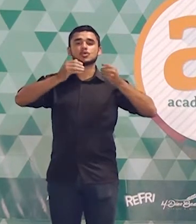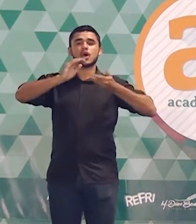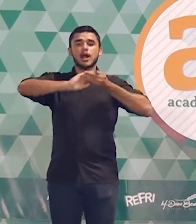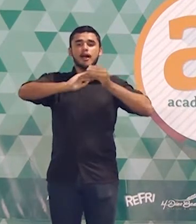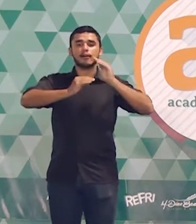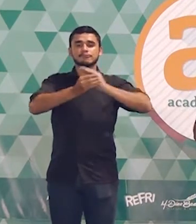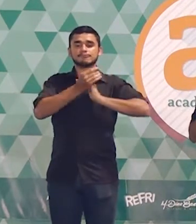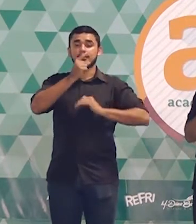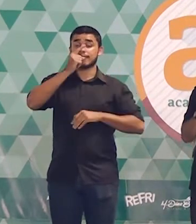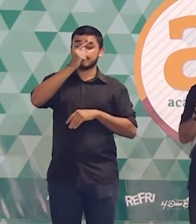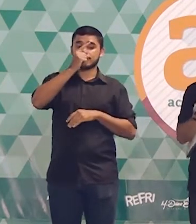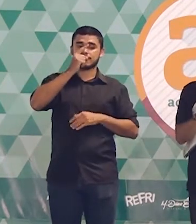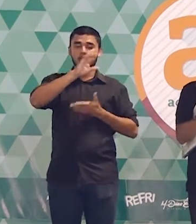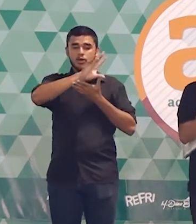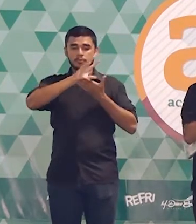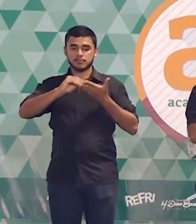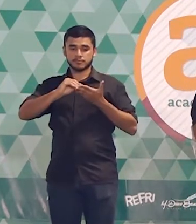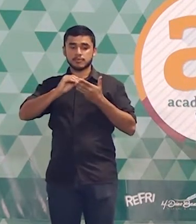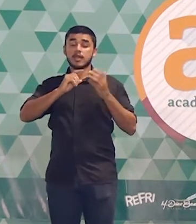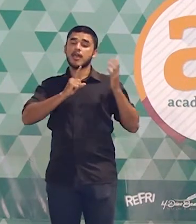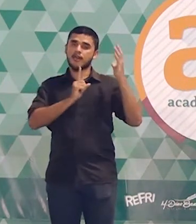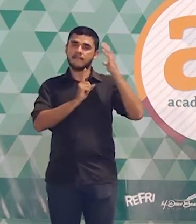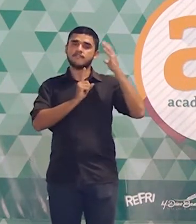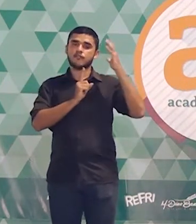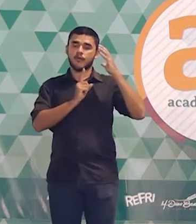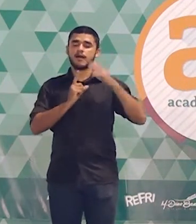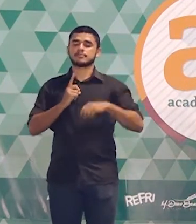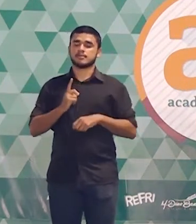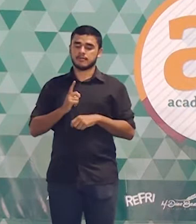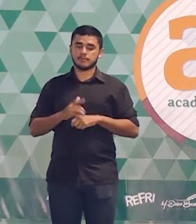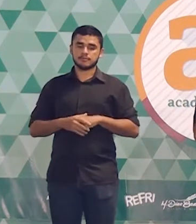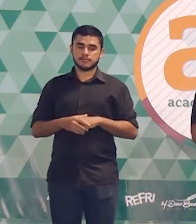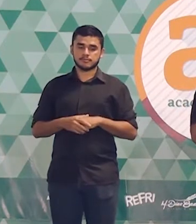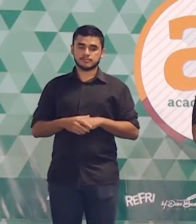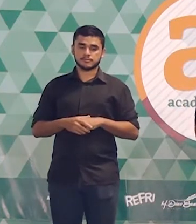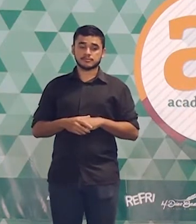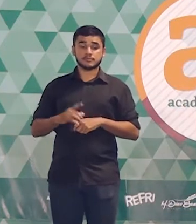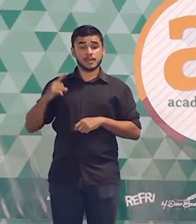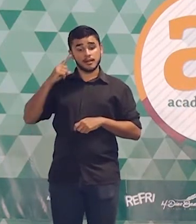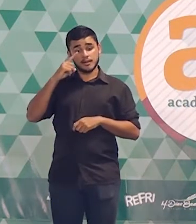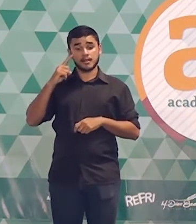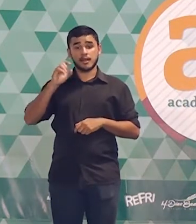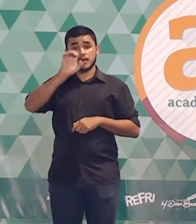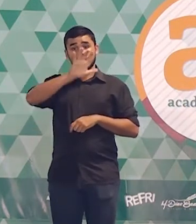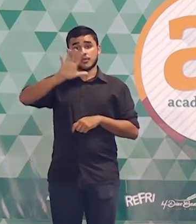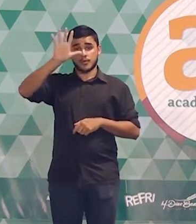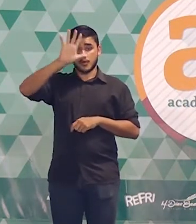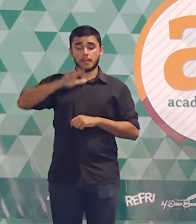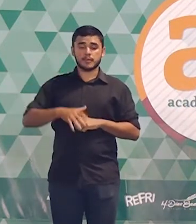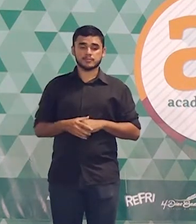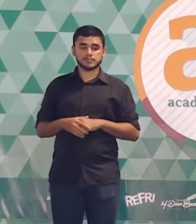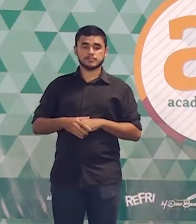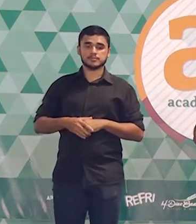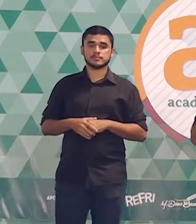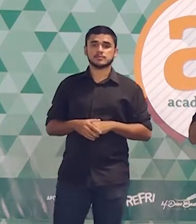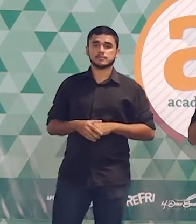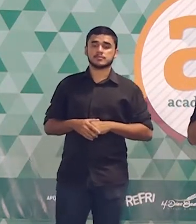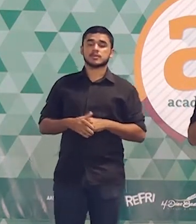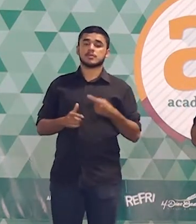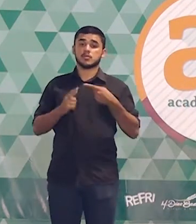mencionamos, mas não custa nada redimensionar as vanguardas europeias.